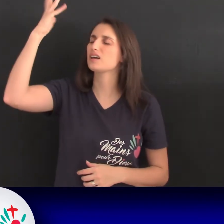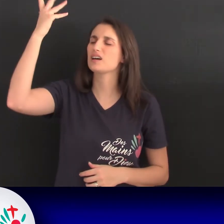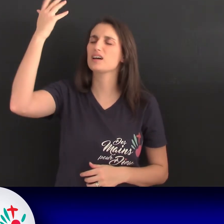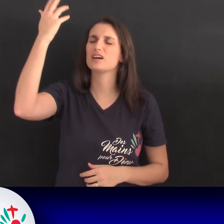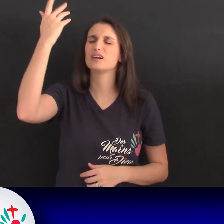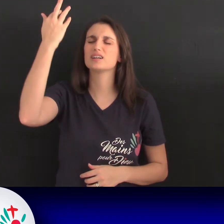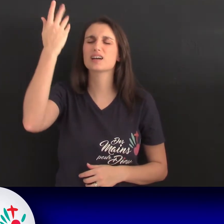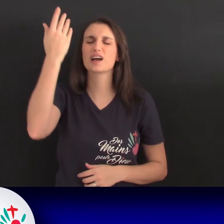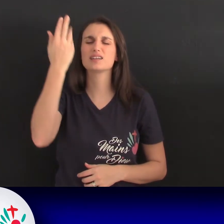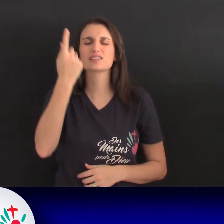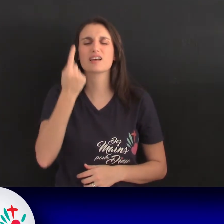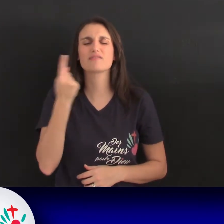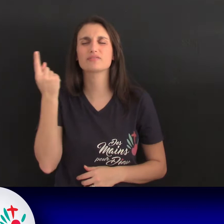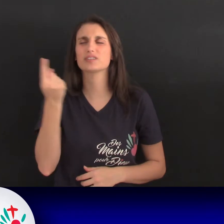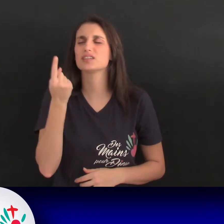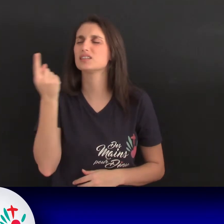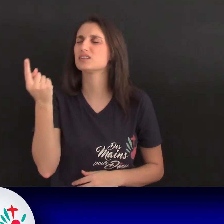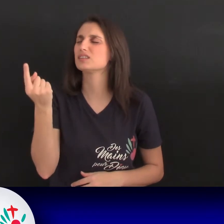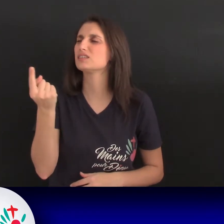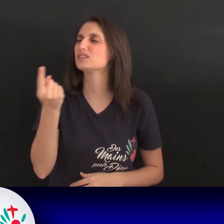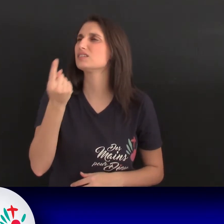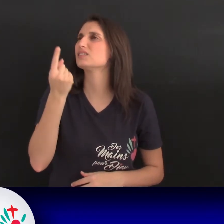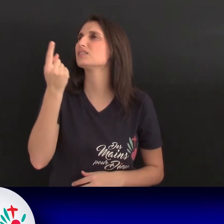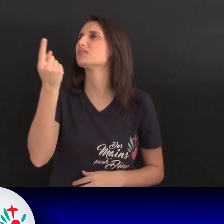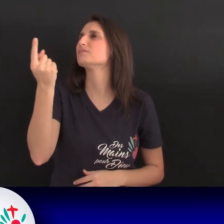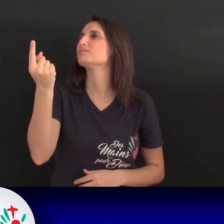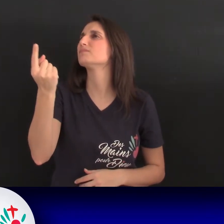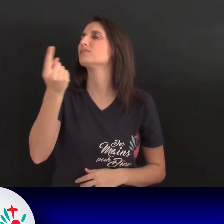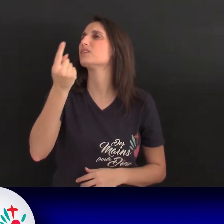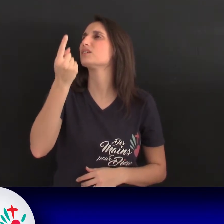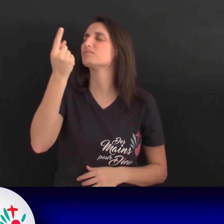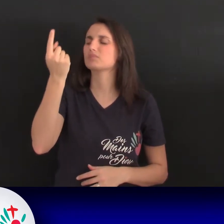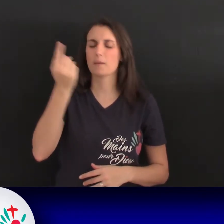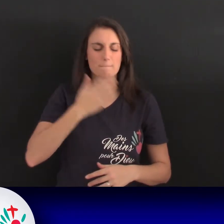Alléluia. Ta grâce infinie